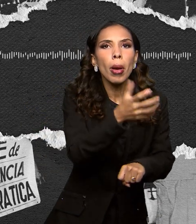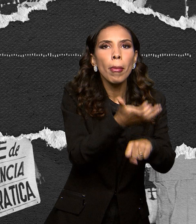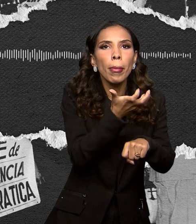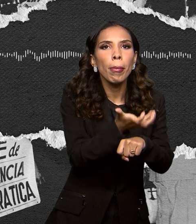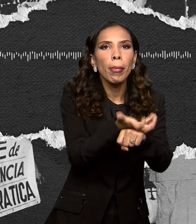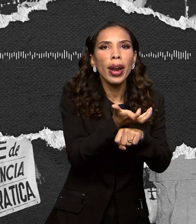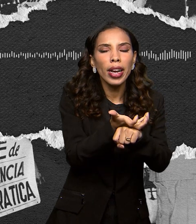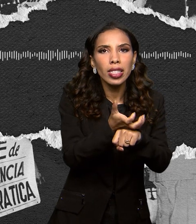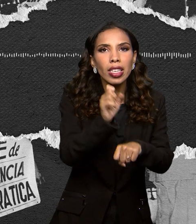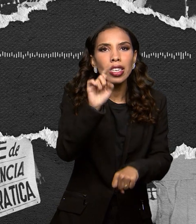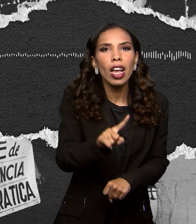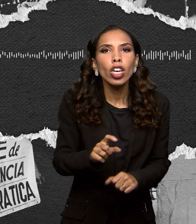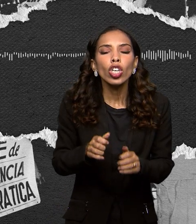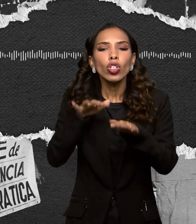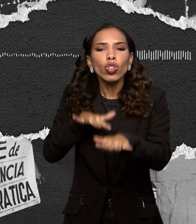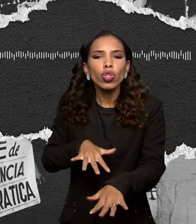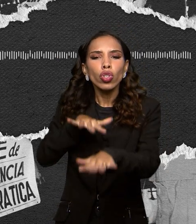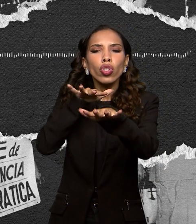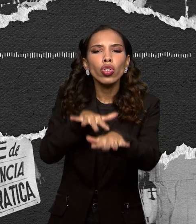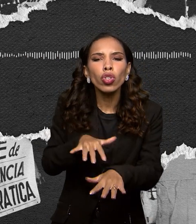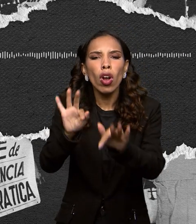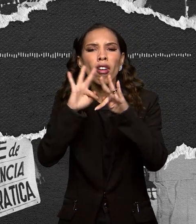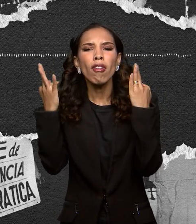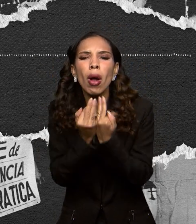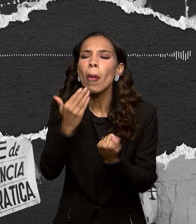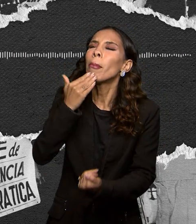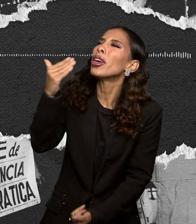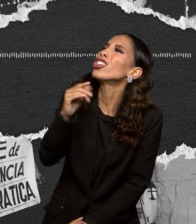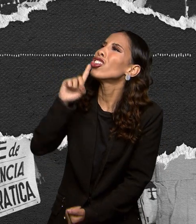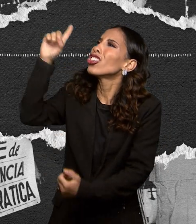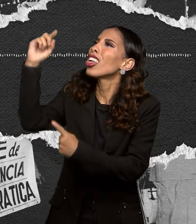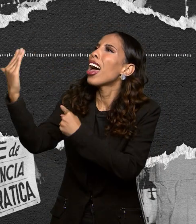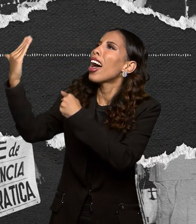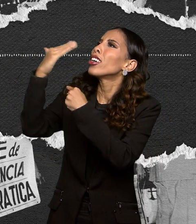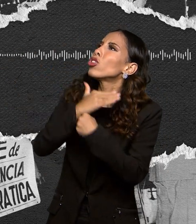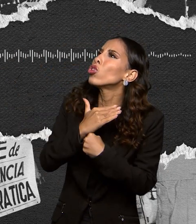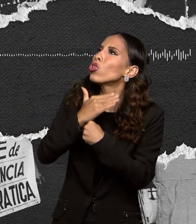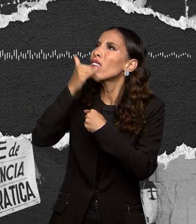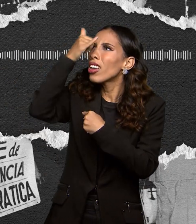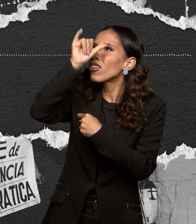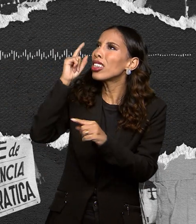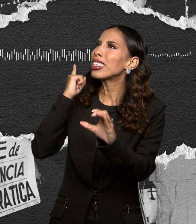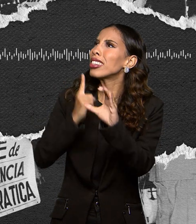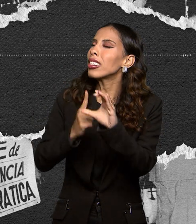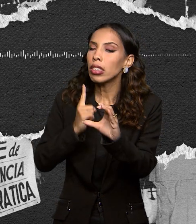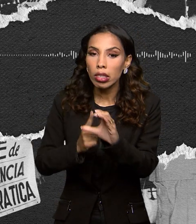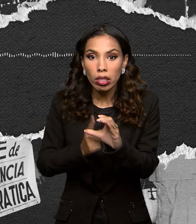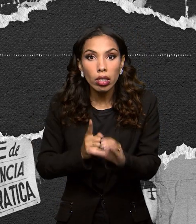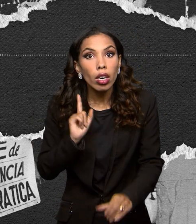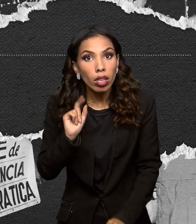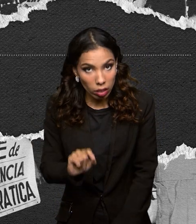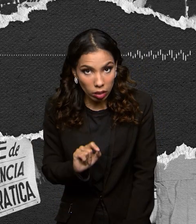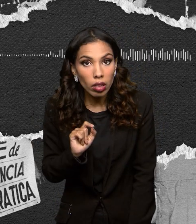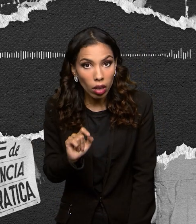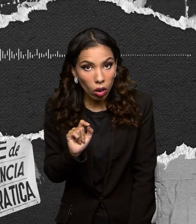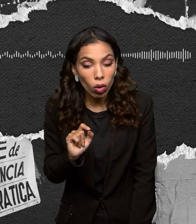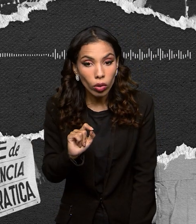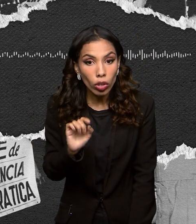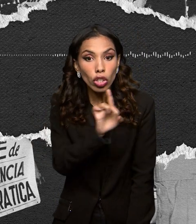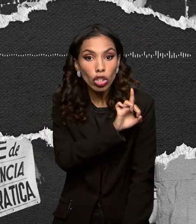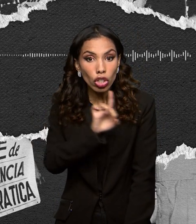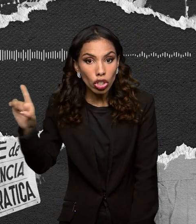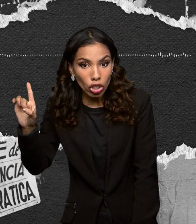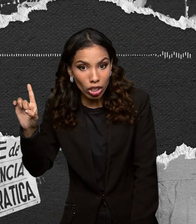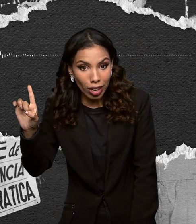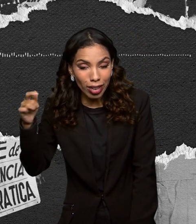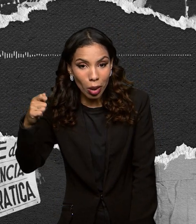com minha família, pedindo a Deus, vai ter que... Era a vez da direita ir para a rua. E prestou atenção